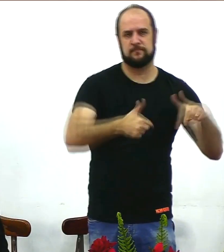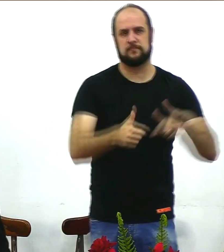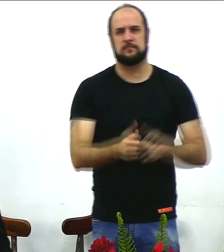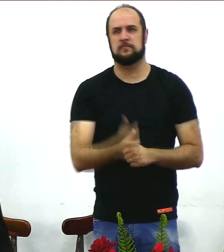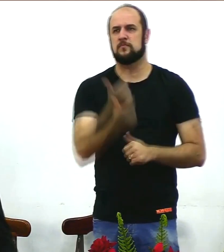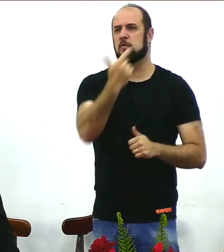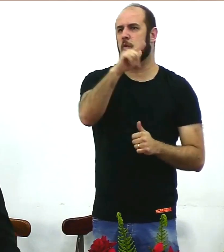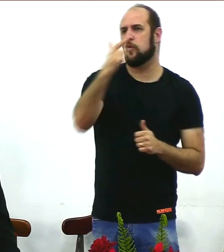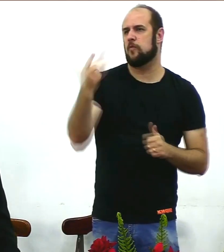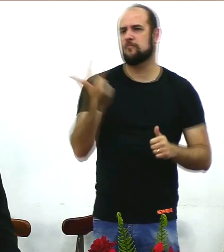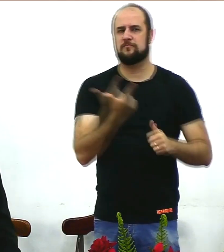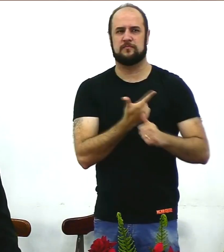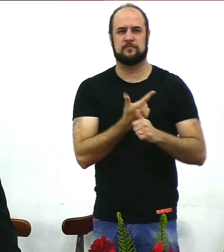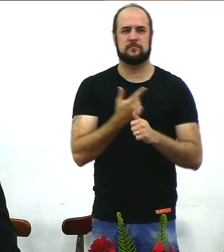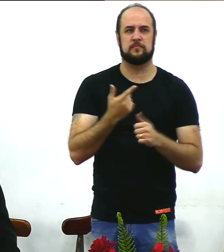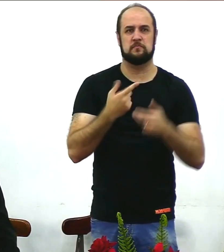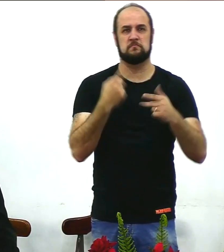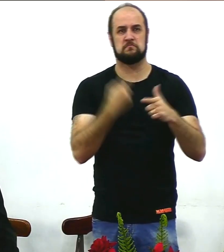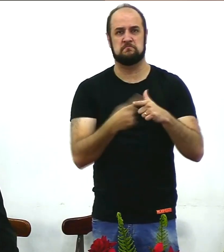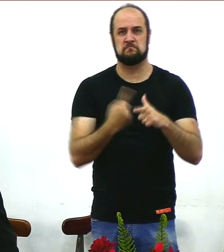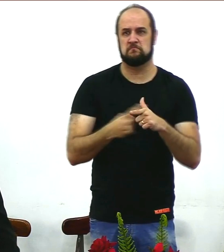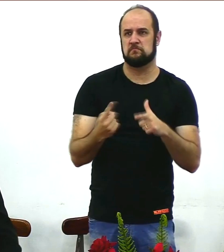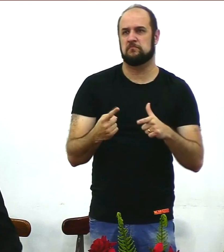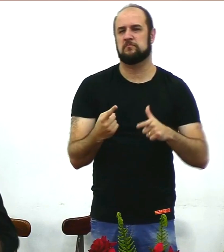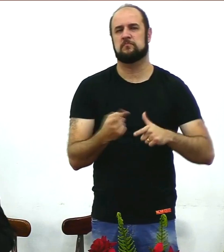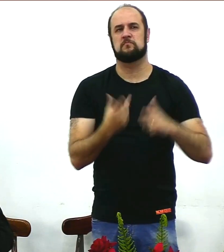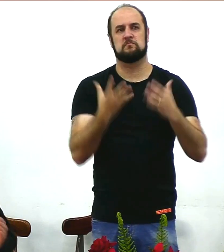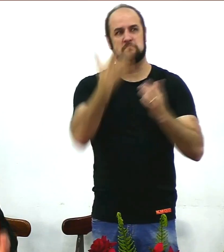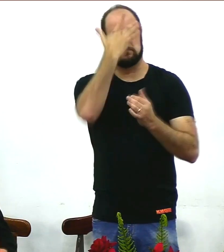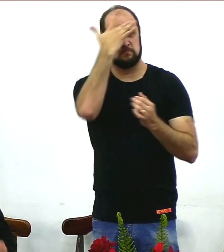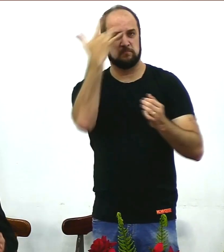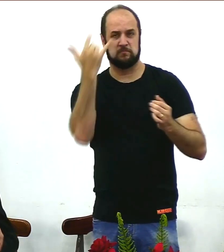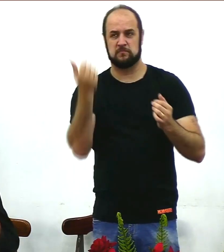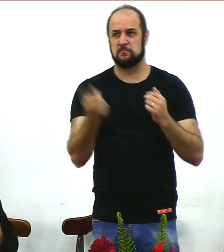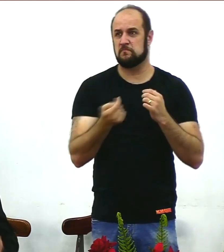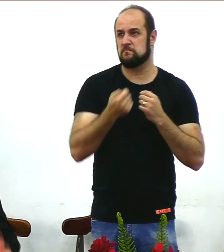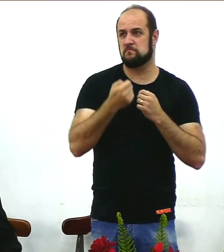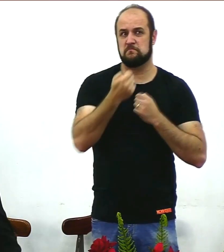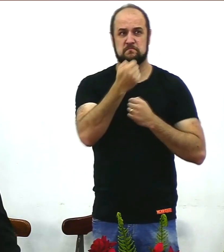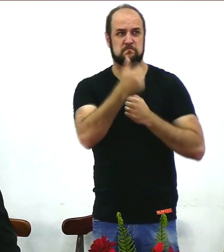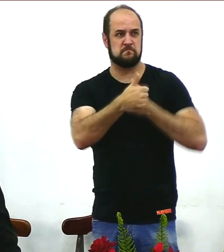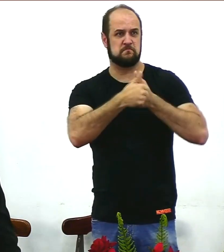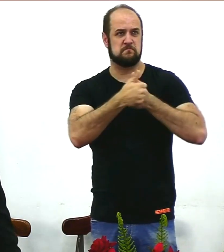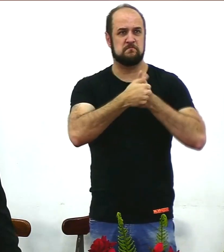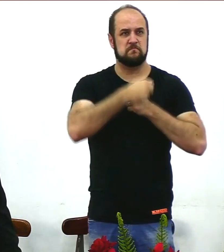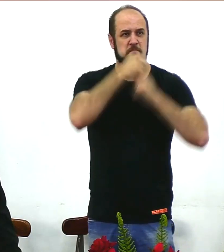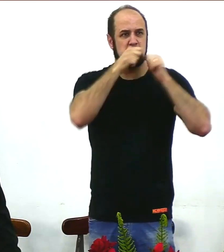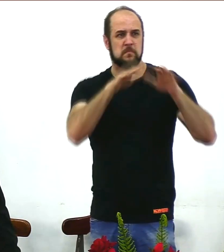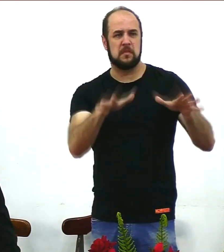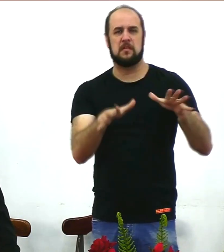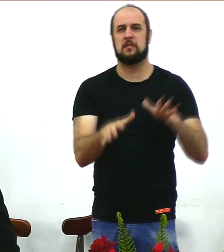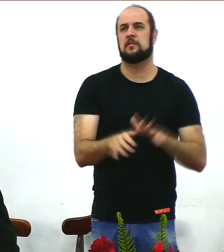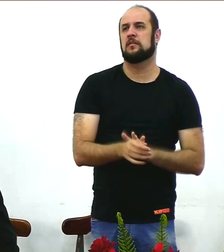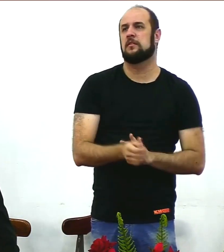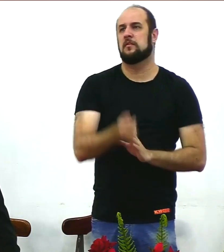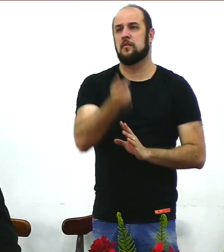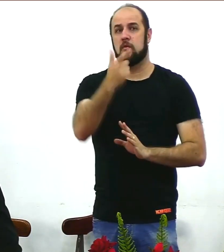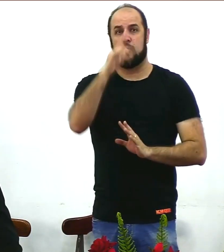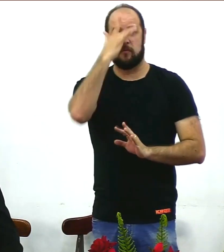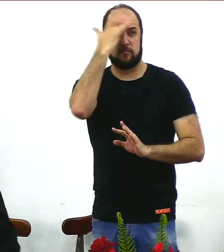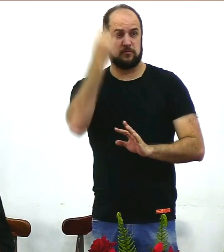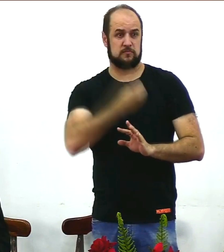outros riscos. Uns estão muito próximos da pandemia, mais próximos do que outros.